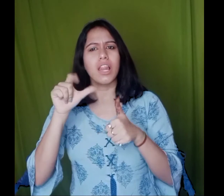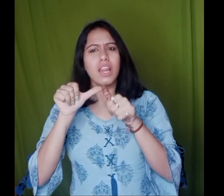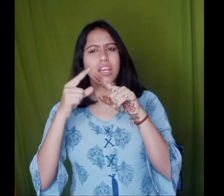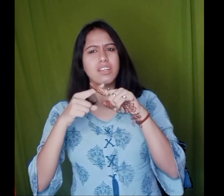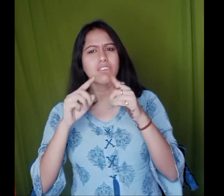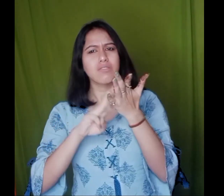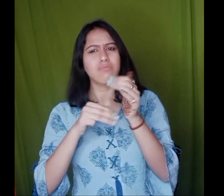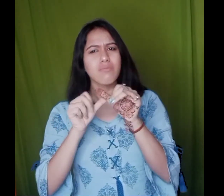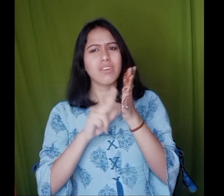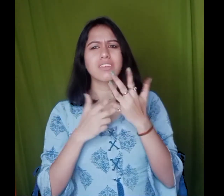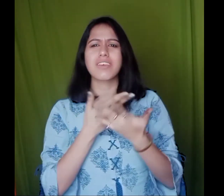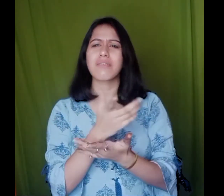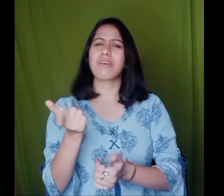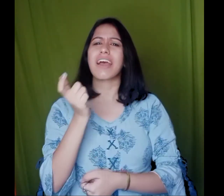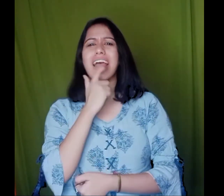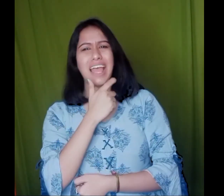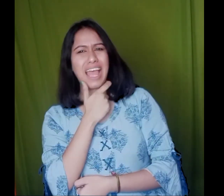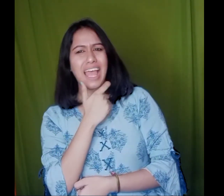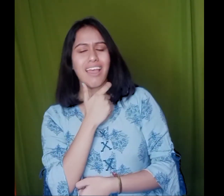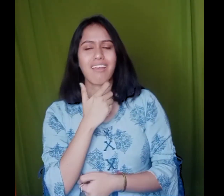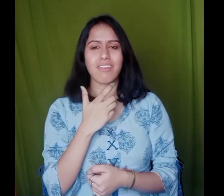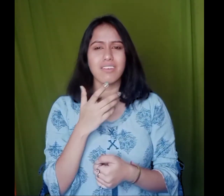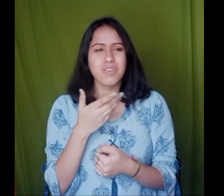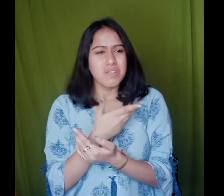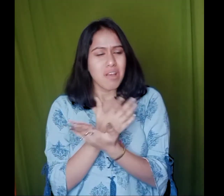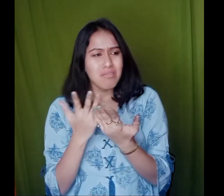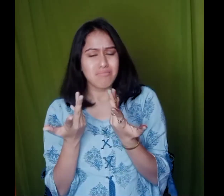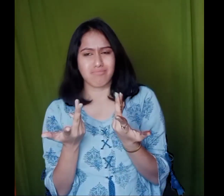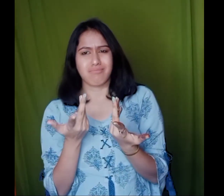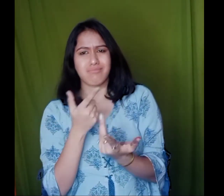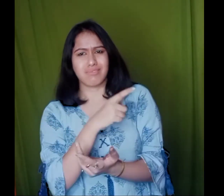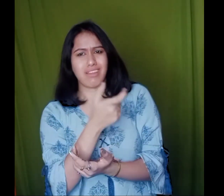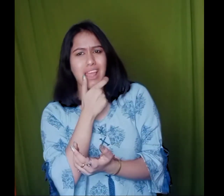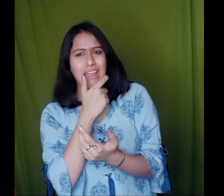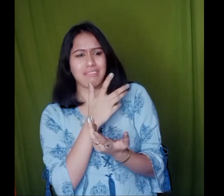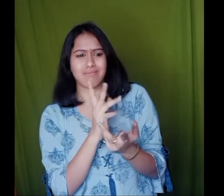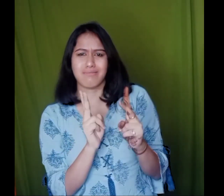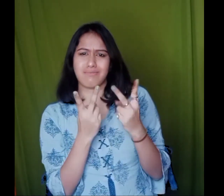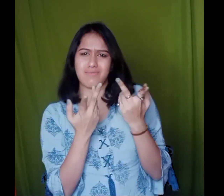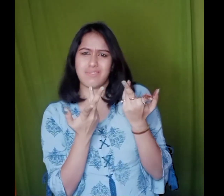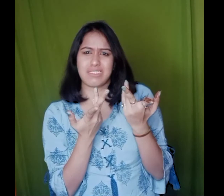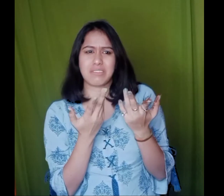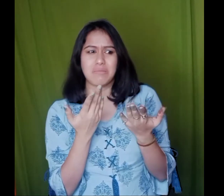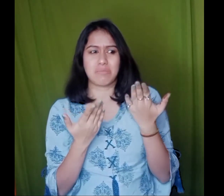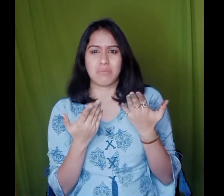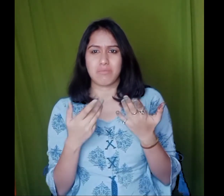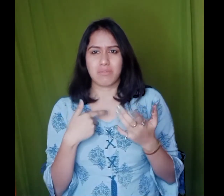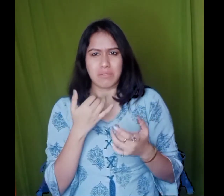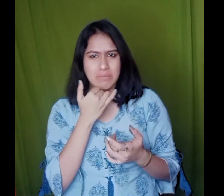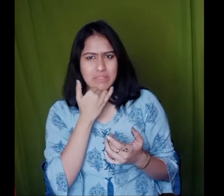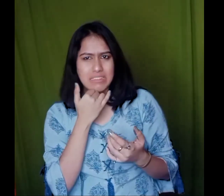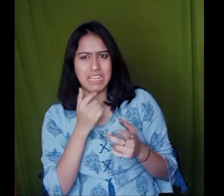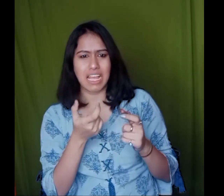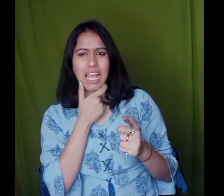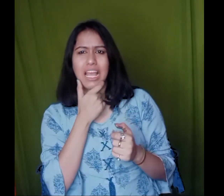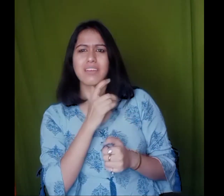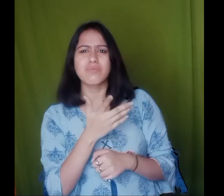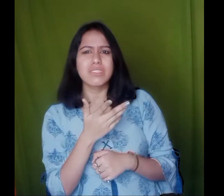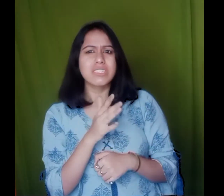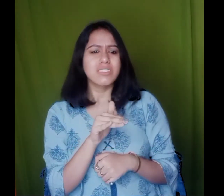पहुंचे। उनका राज्याभिषेक हो रहा था, मुकुट पहनाया जा रहा था, तालियां बज रही थी, उत्सव का माहौल था।